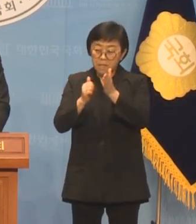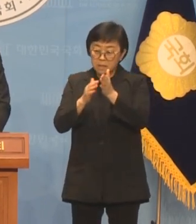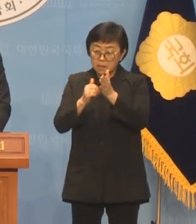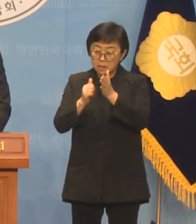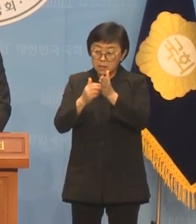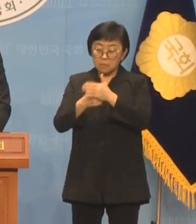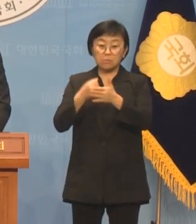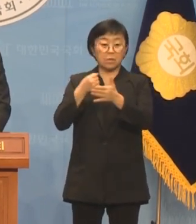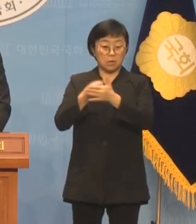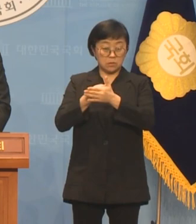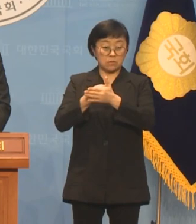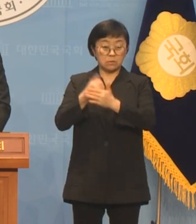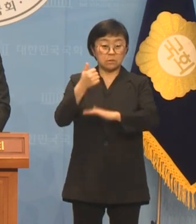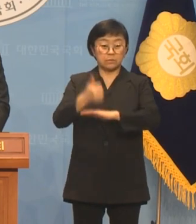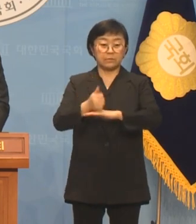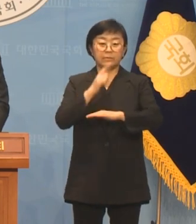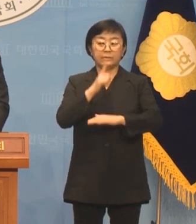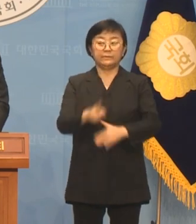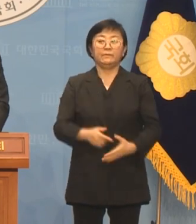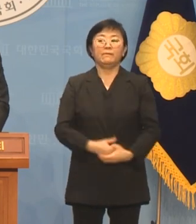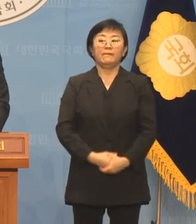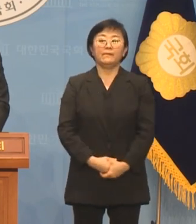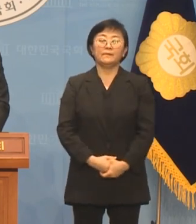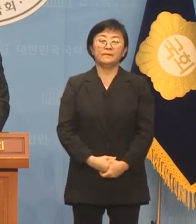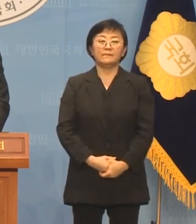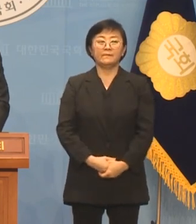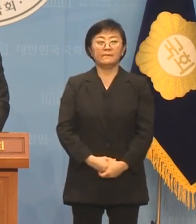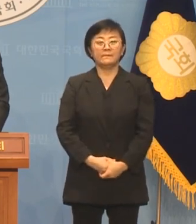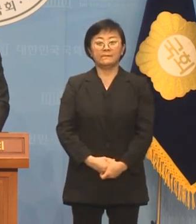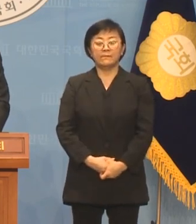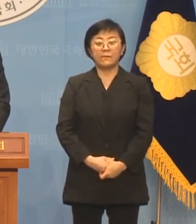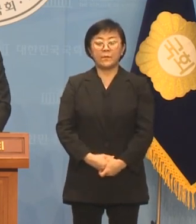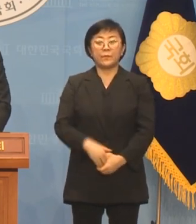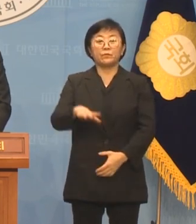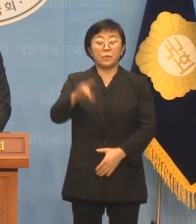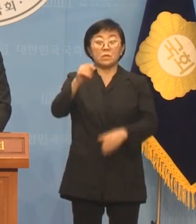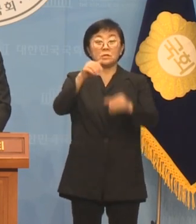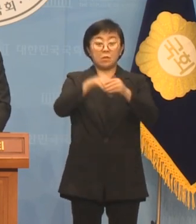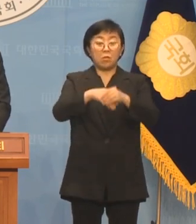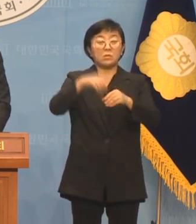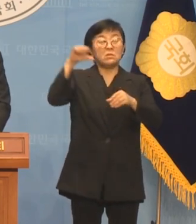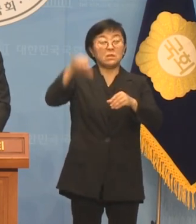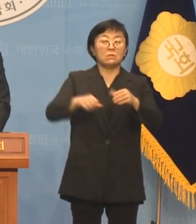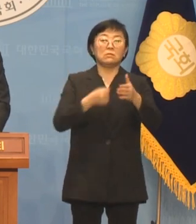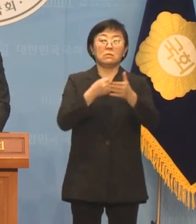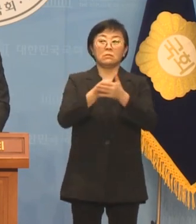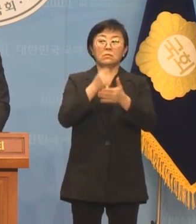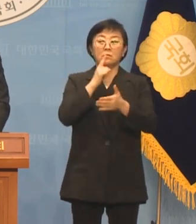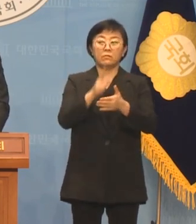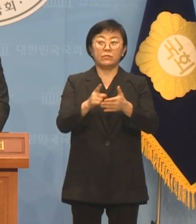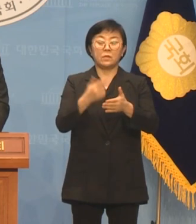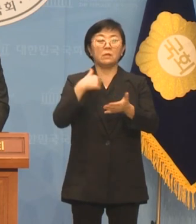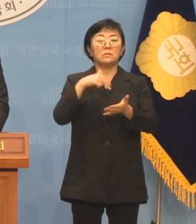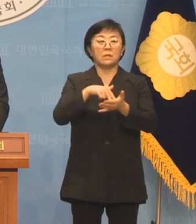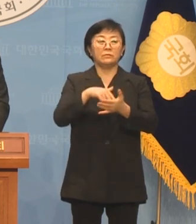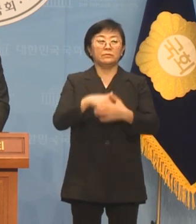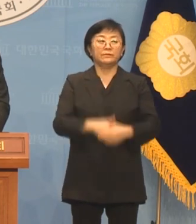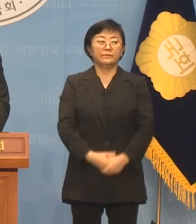공천의 최종판이다. 이렇게 봅니다. 우선 선거를 지겠다는 결정이다. 전 이렇게